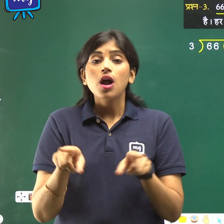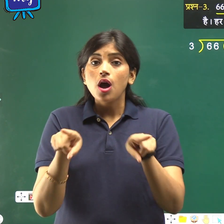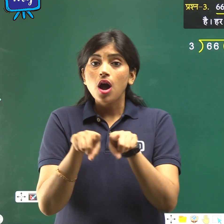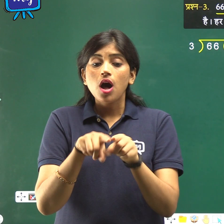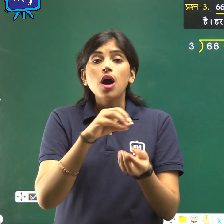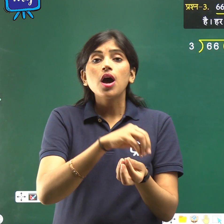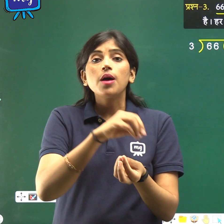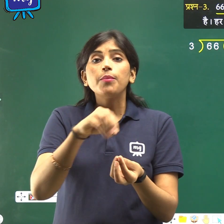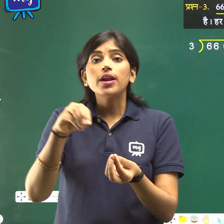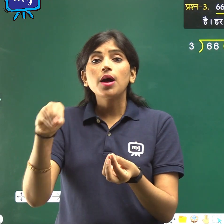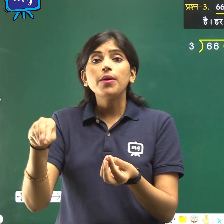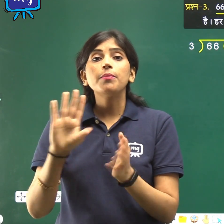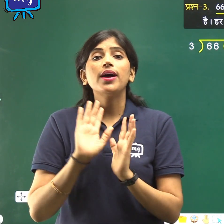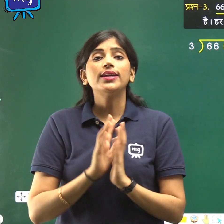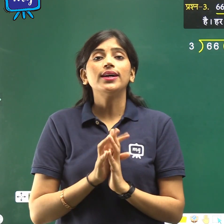बराबर बांटना